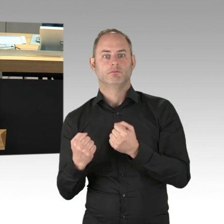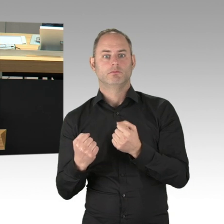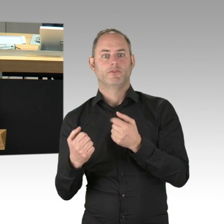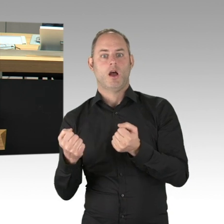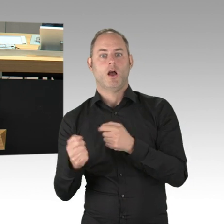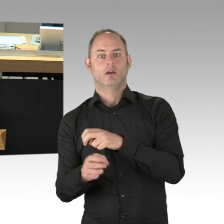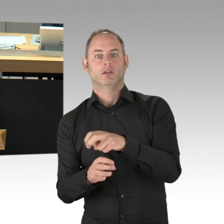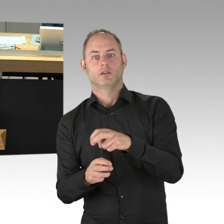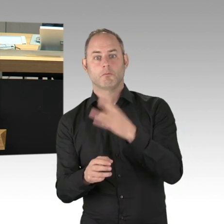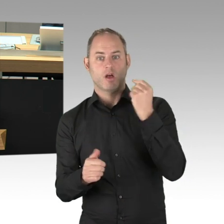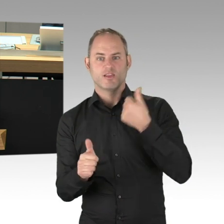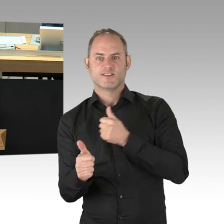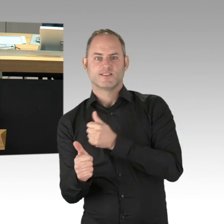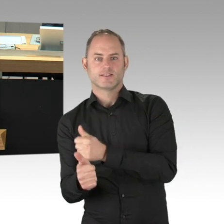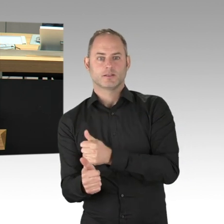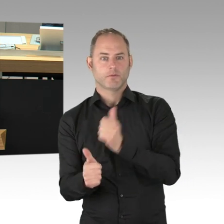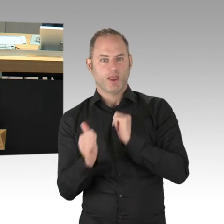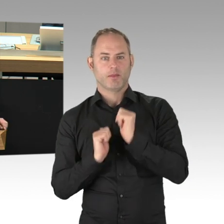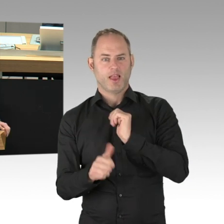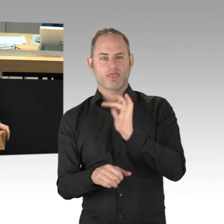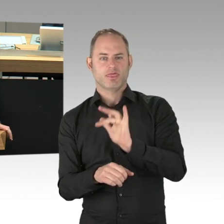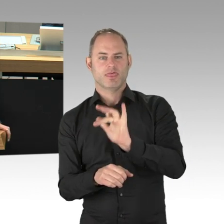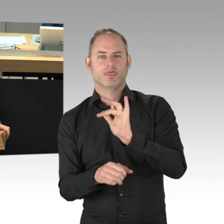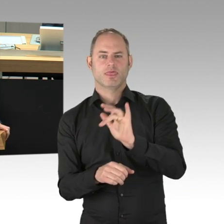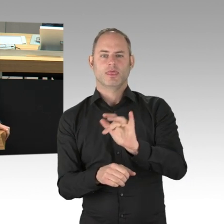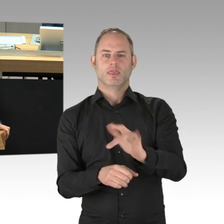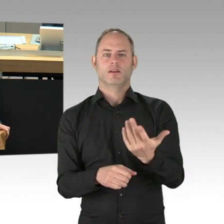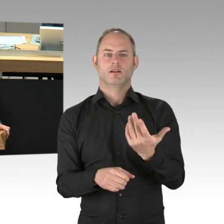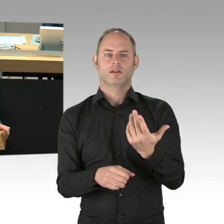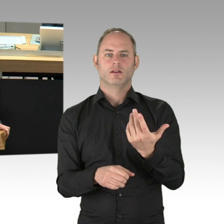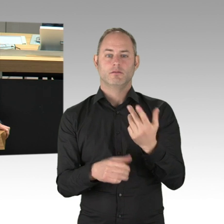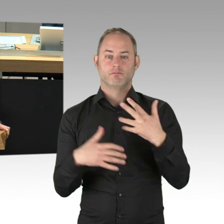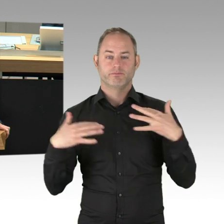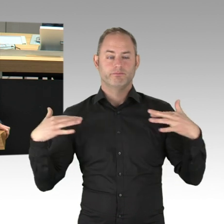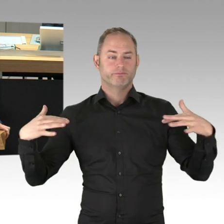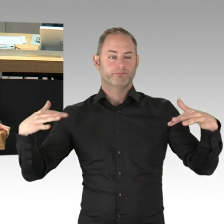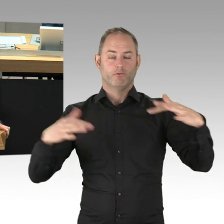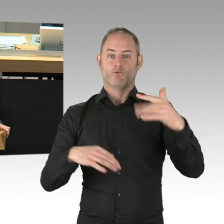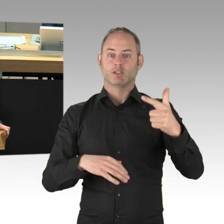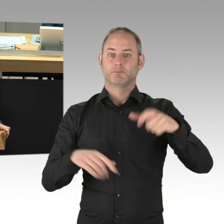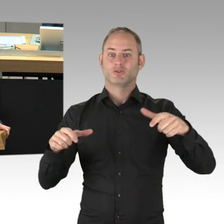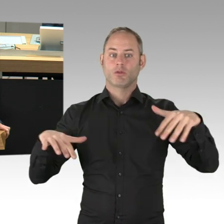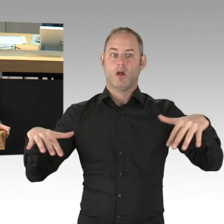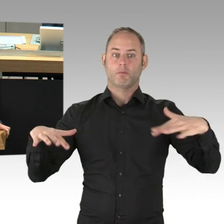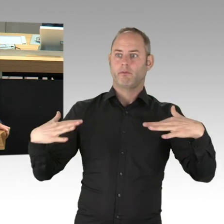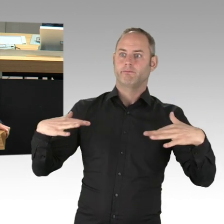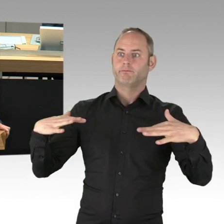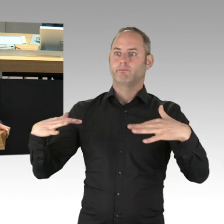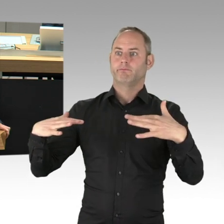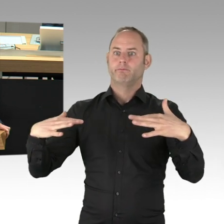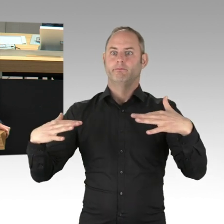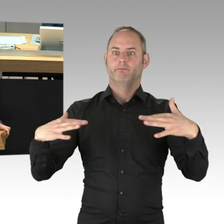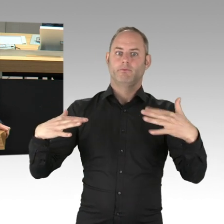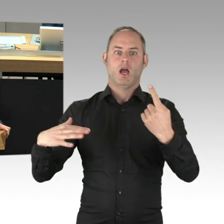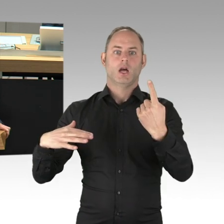in der U-Bahn schauen, die eben nicht reagierten. Manchmal wird der Eindruck erweckt, Antisemitismus sei nur das Problem der Jüdinnen und